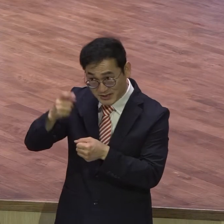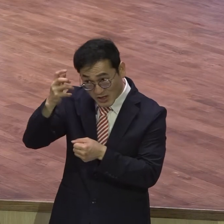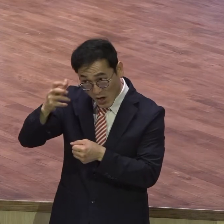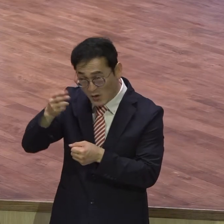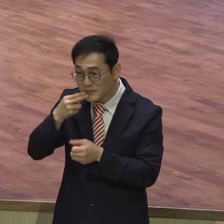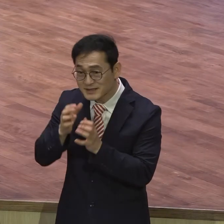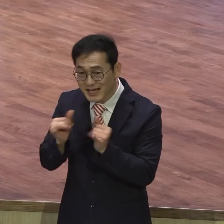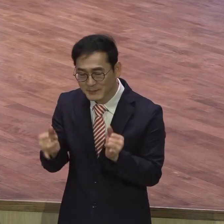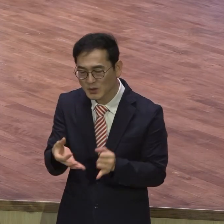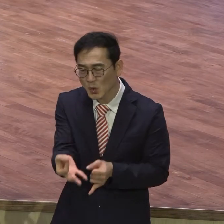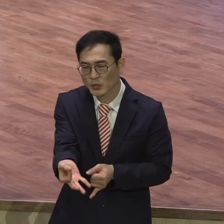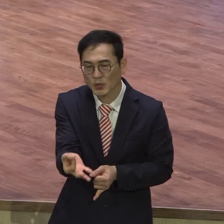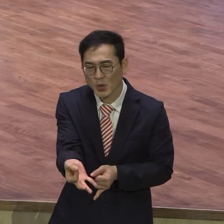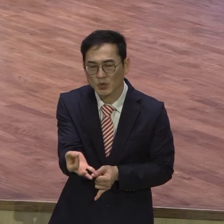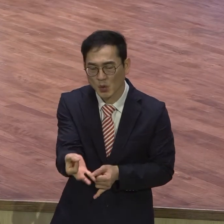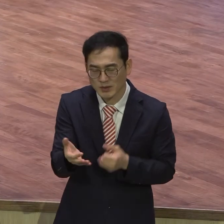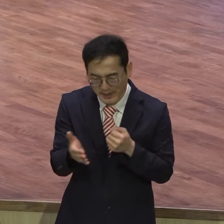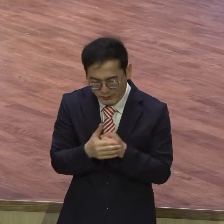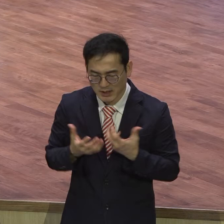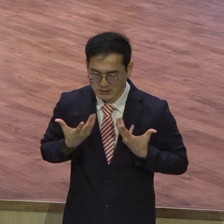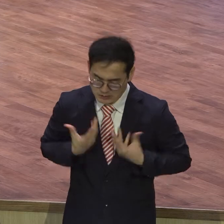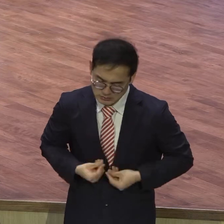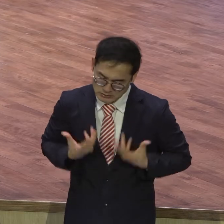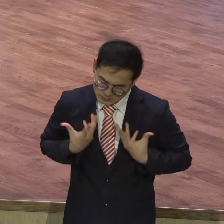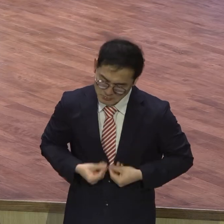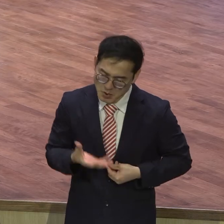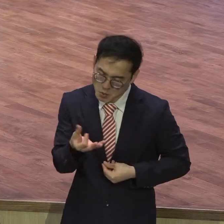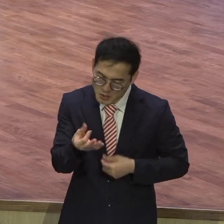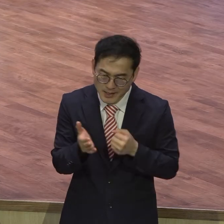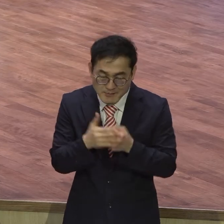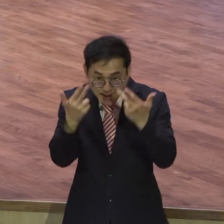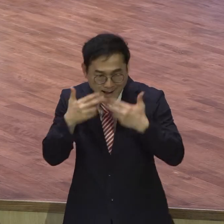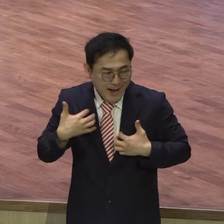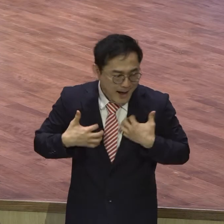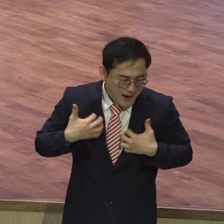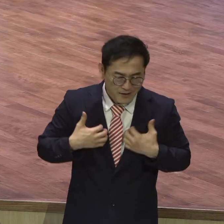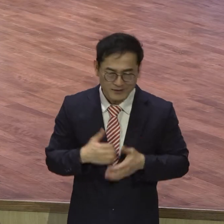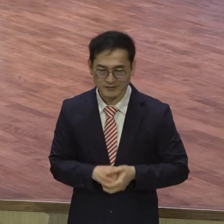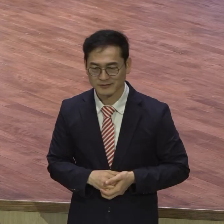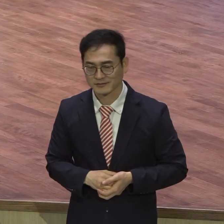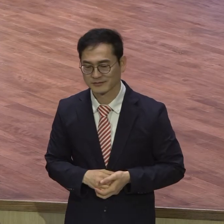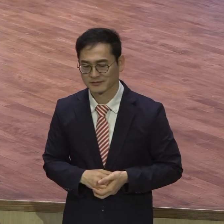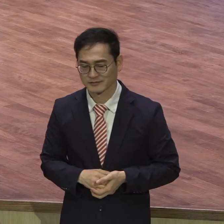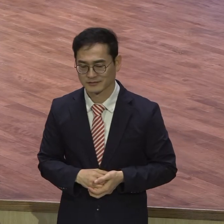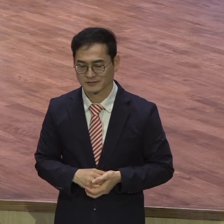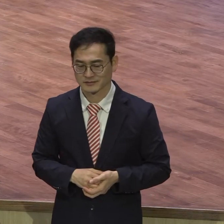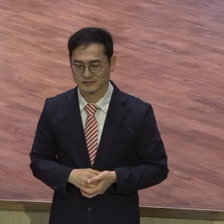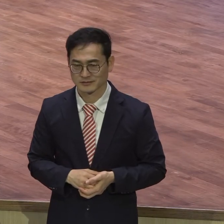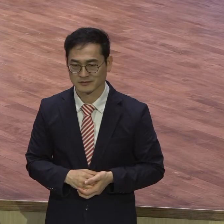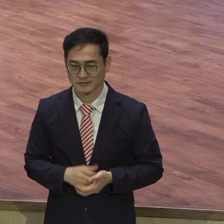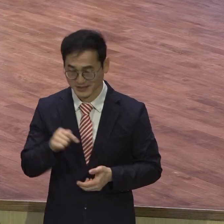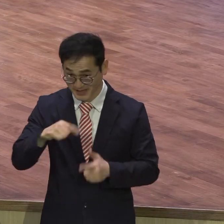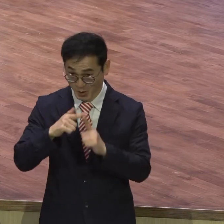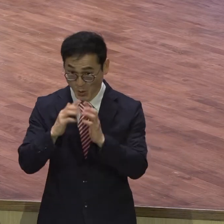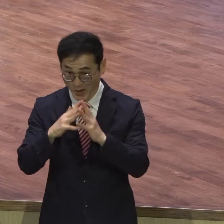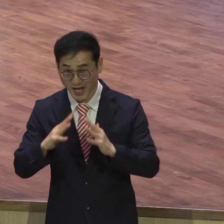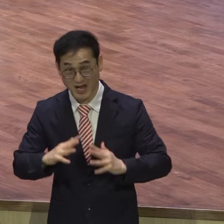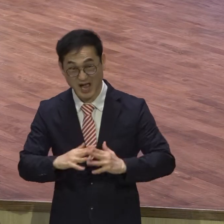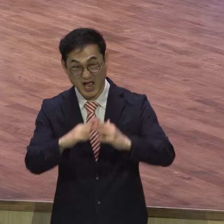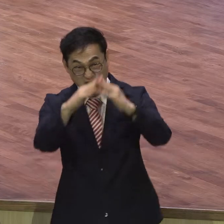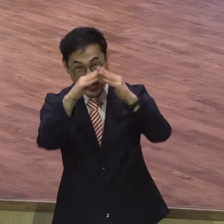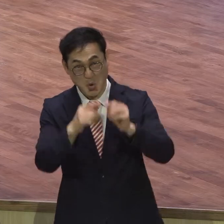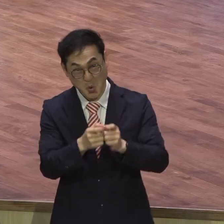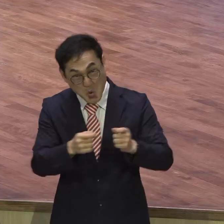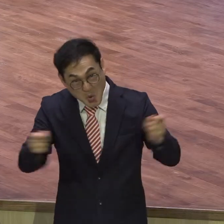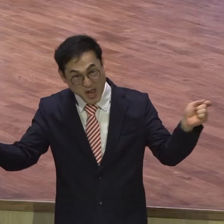들고 돈 때문에 낙심하고 돈 때문에 돈 때문에 영계는 뭐 건축을 오래가 부담스러워